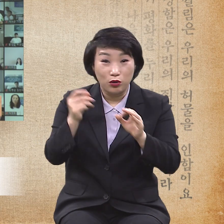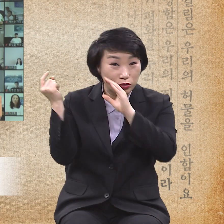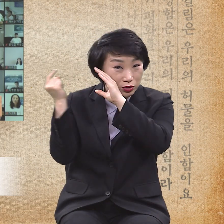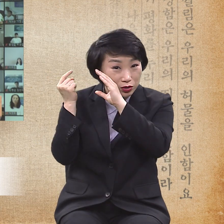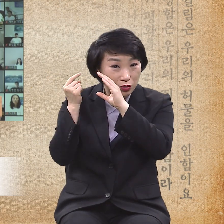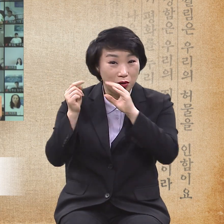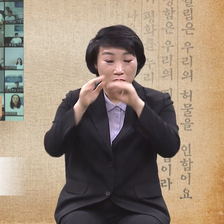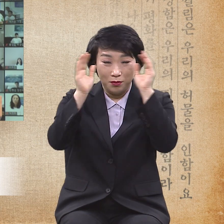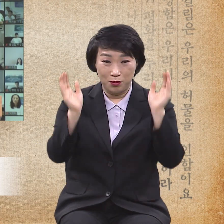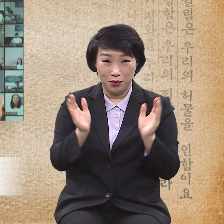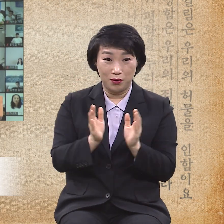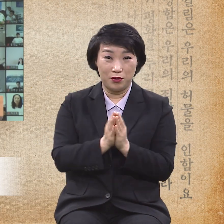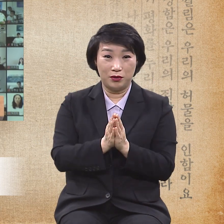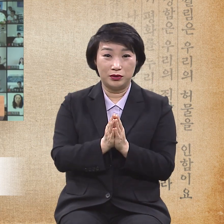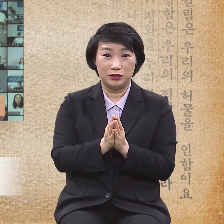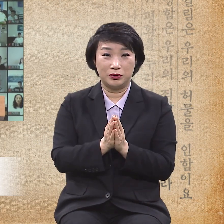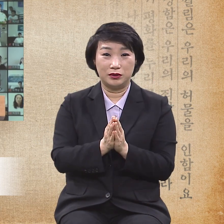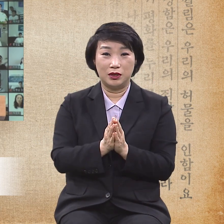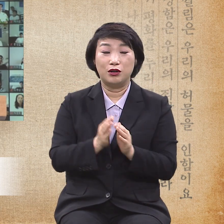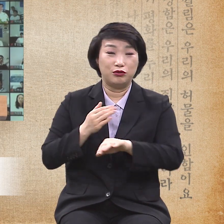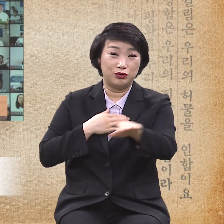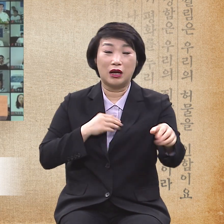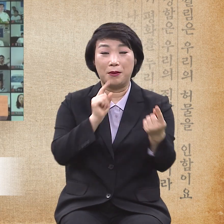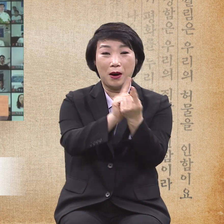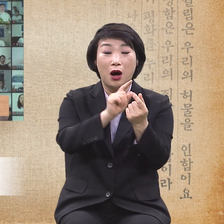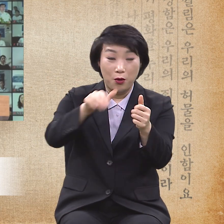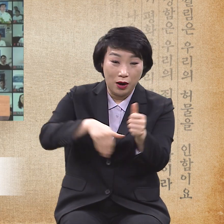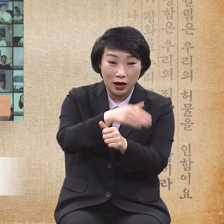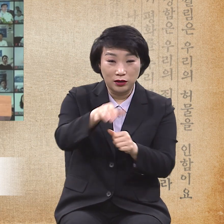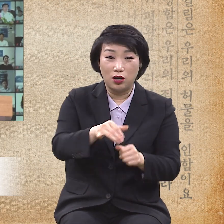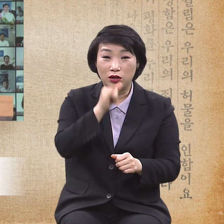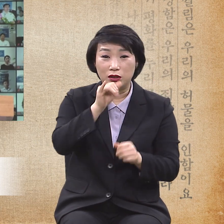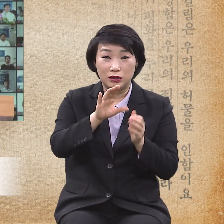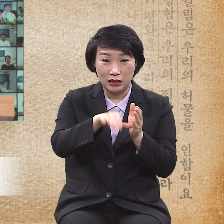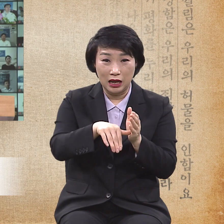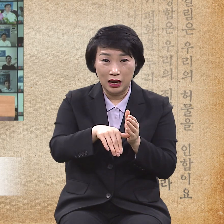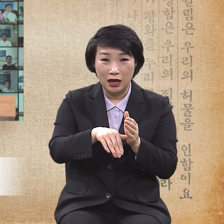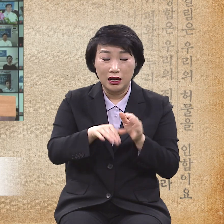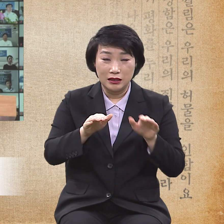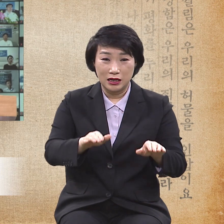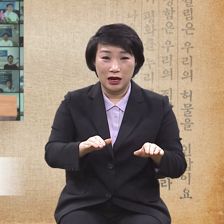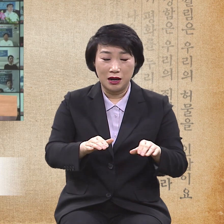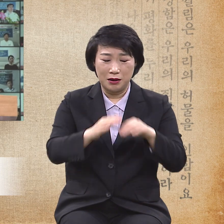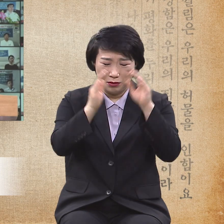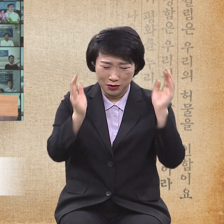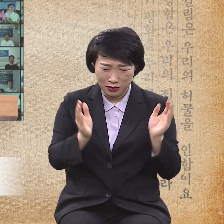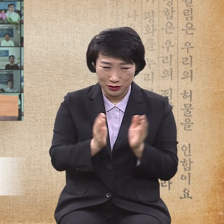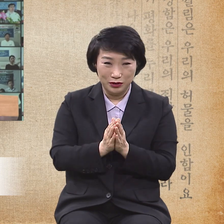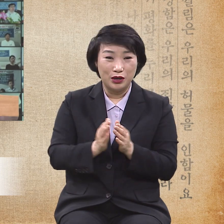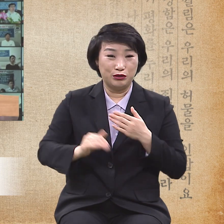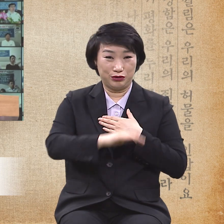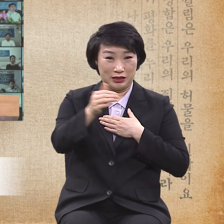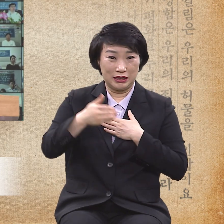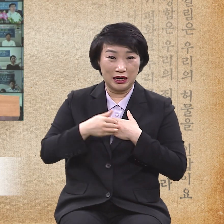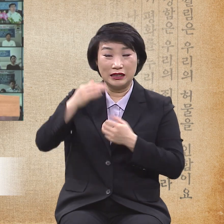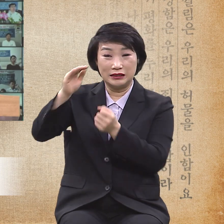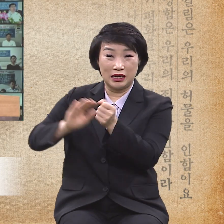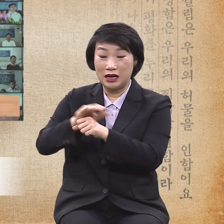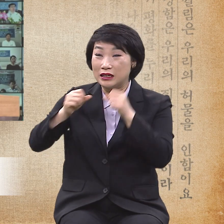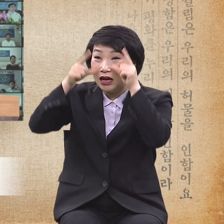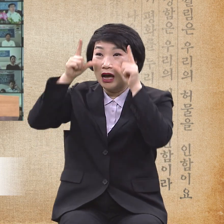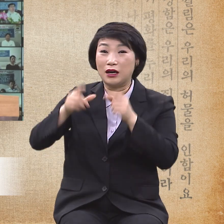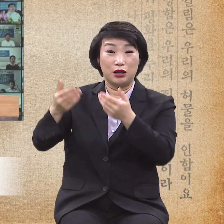모든 부딪히는 환경을 통해서 막저기 하나님이 우리에게 사랑을